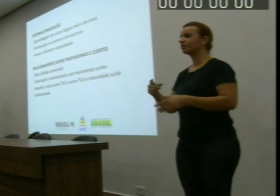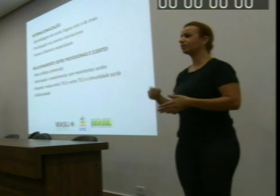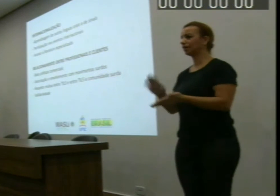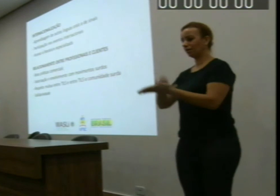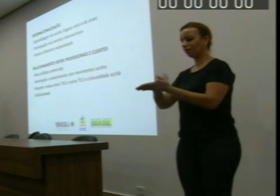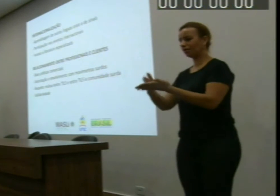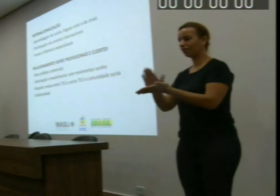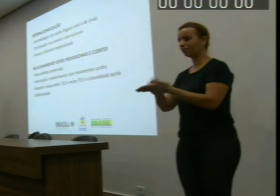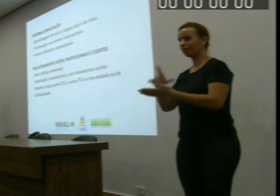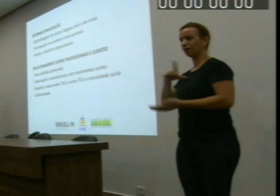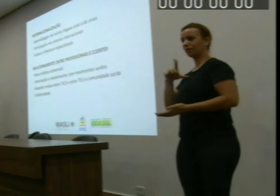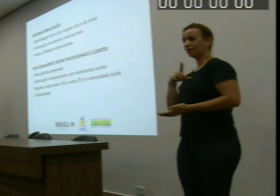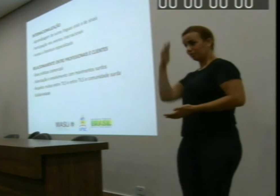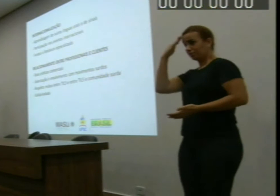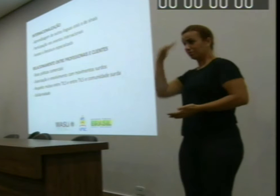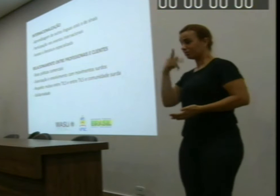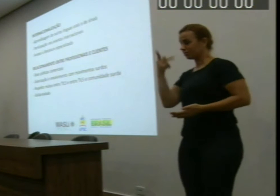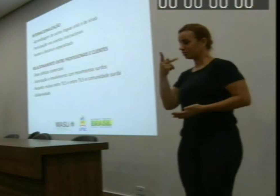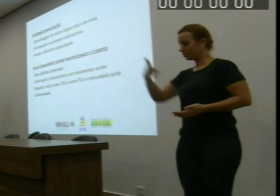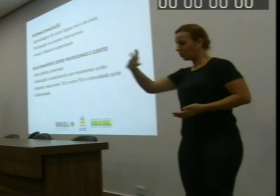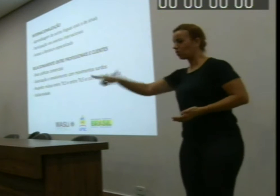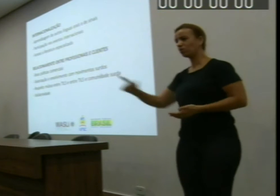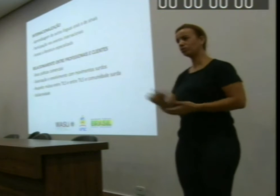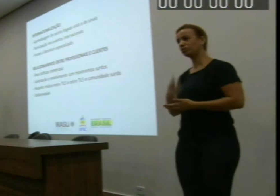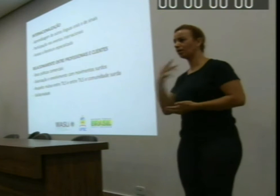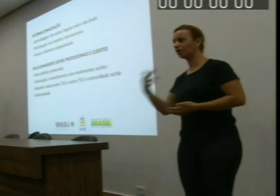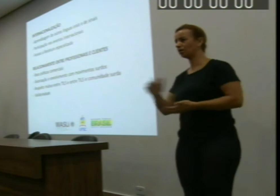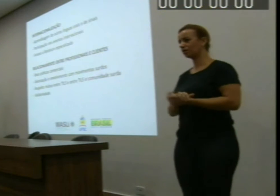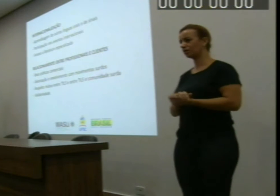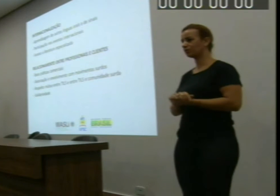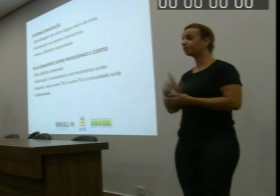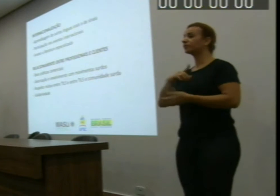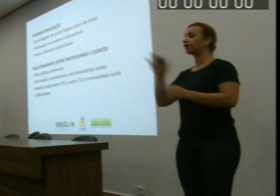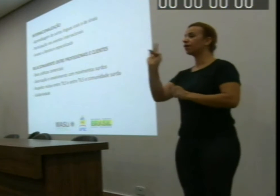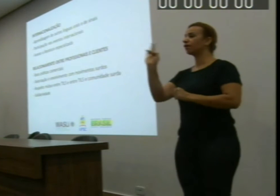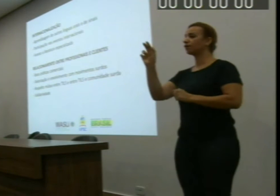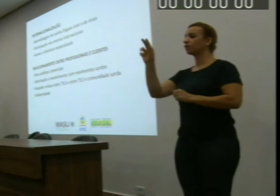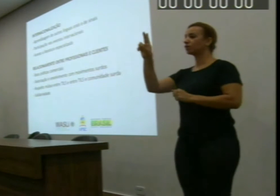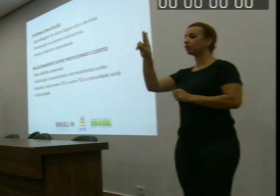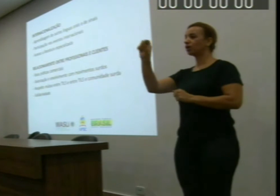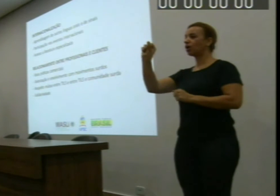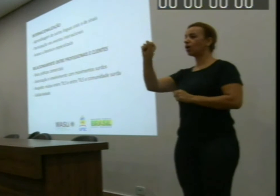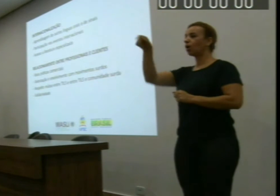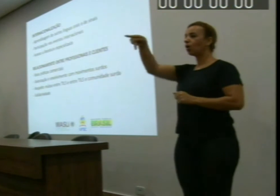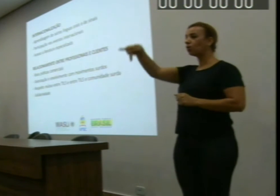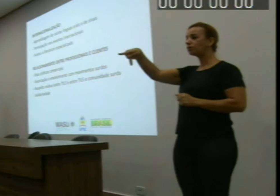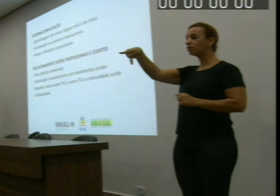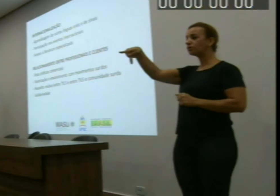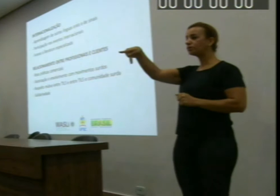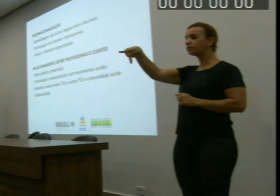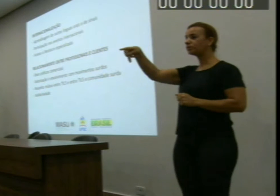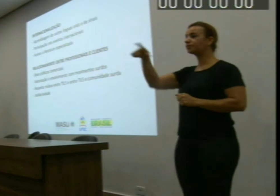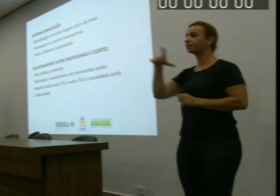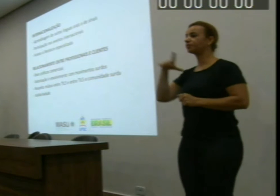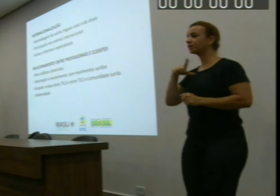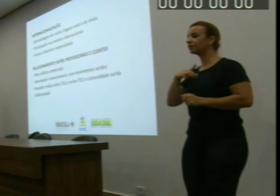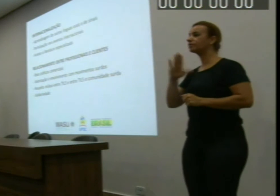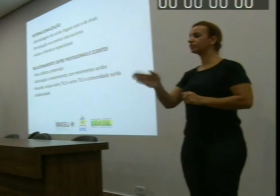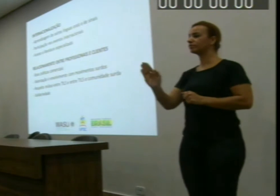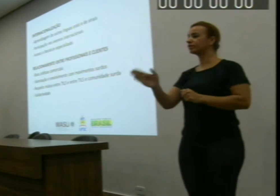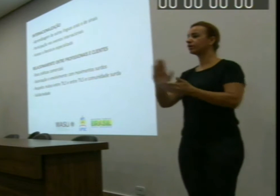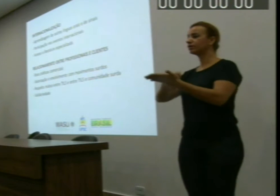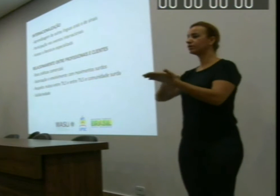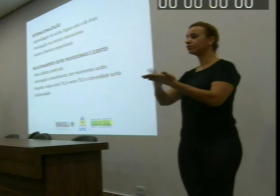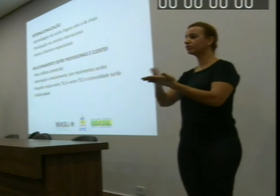a na ufsk mesmo a gente já teve um evento em que a gente teve que trazer intérpretes de outros estados para atuarem em